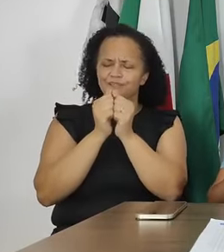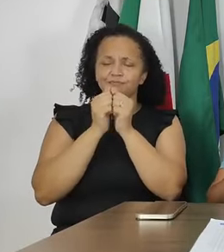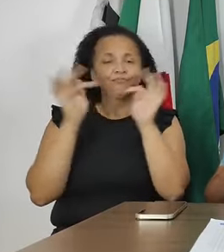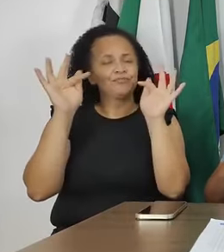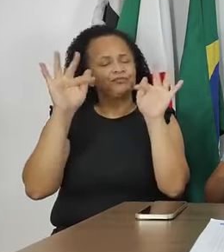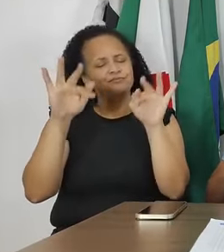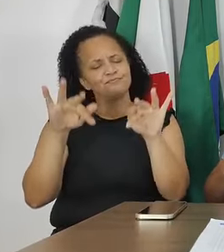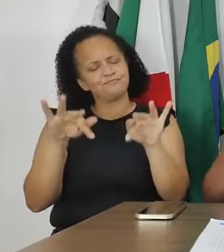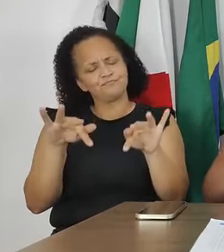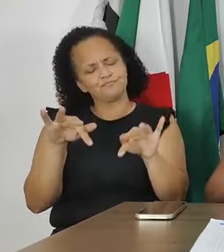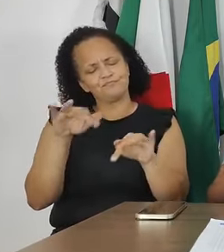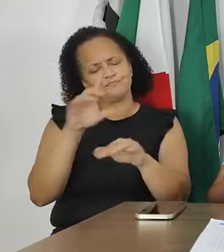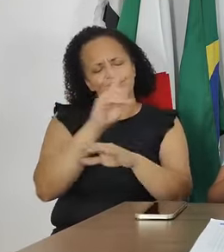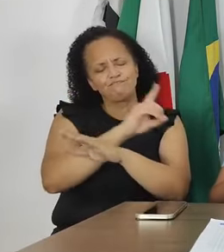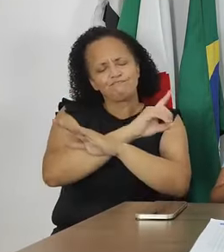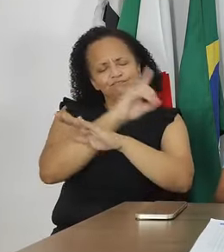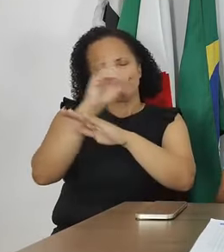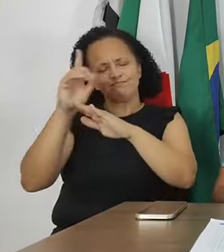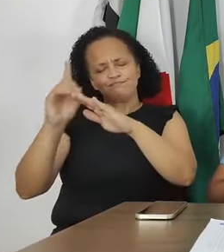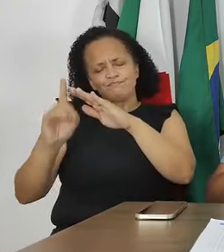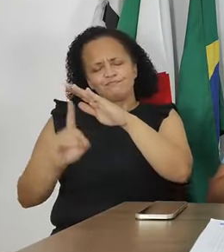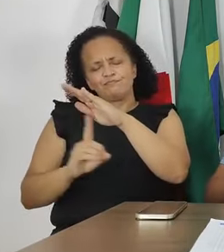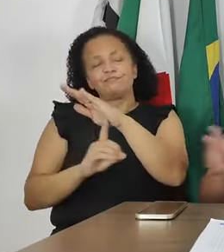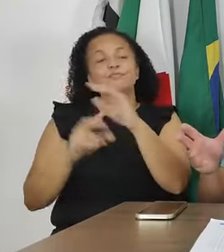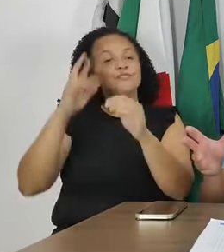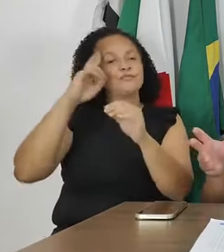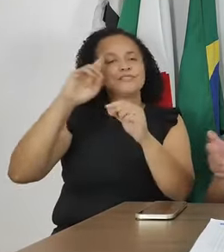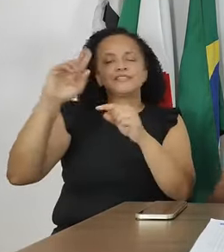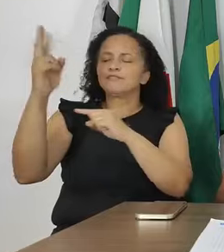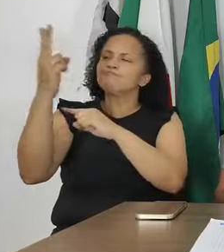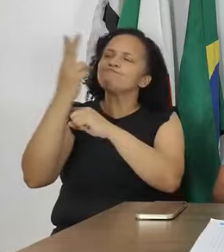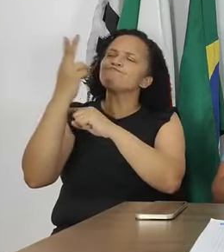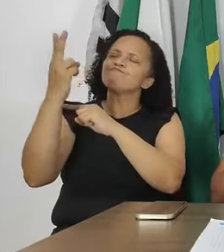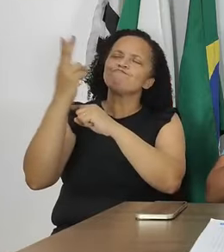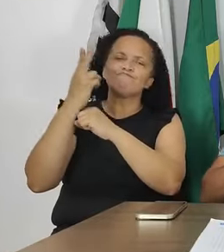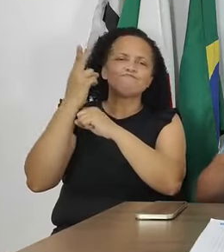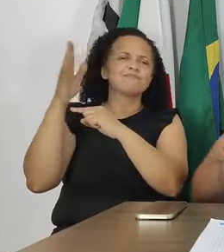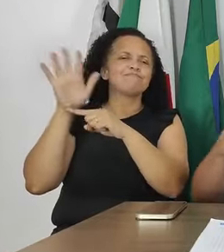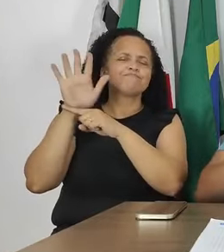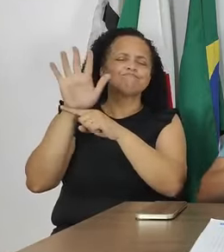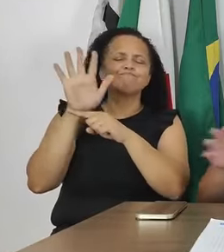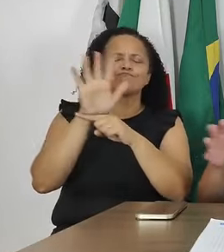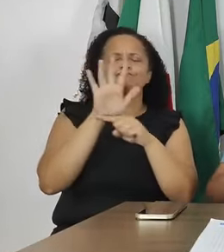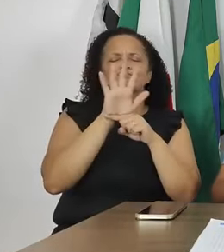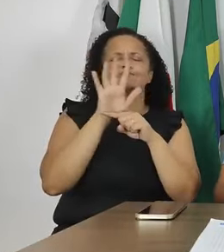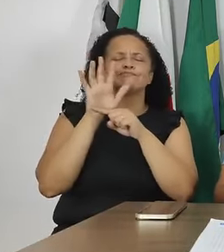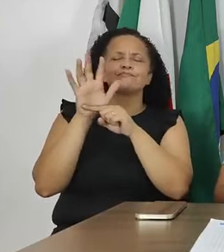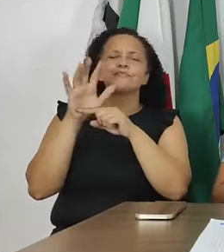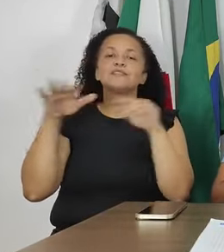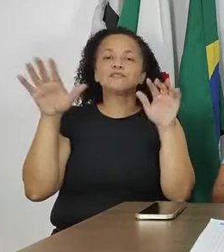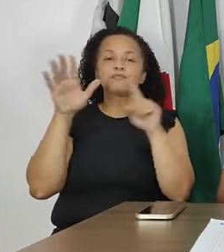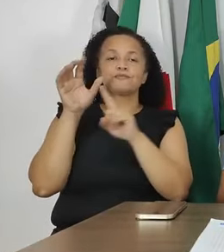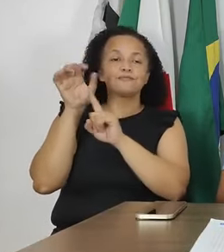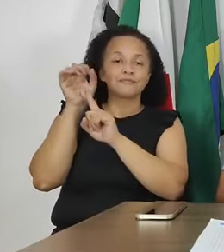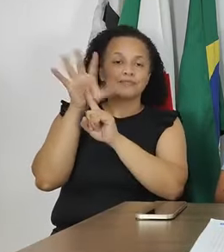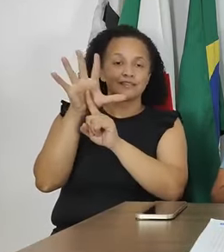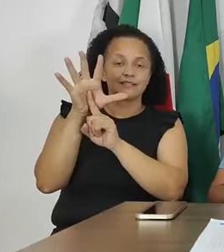do dia, onde o Senhor nos sustentou, onde o Senhor nos protegeu, onde os teus anjos nos protegeu de